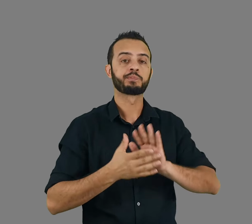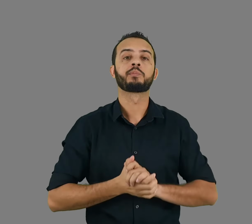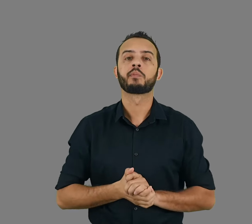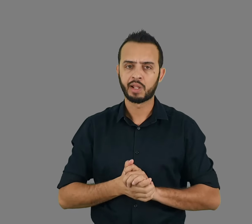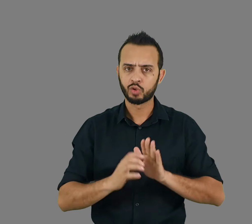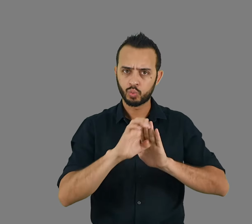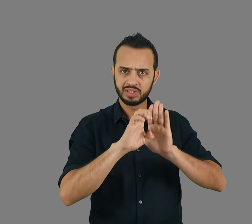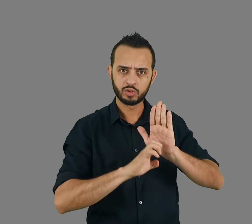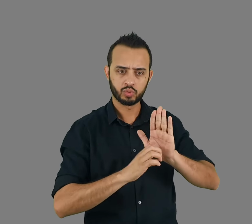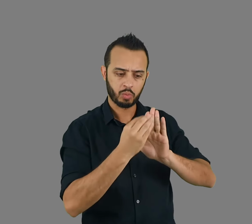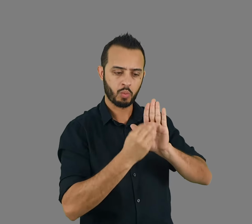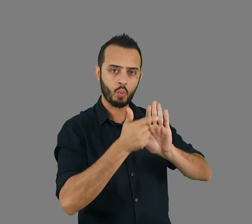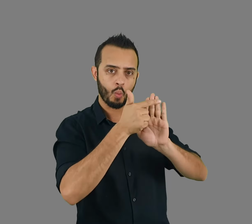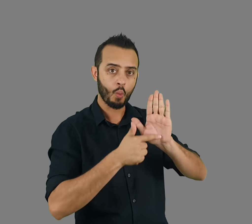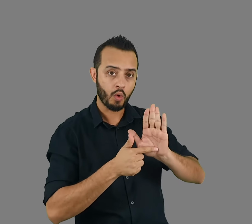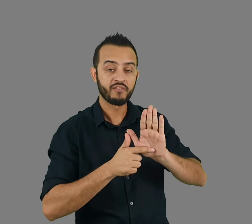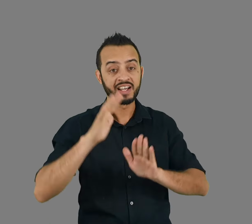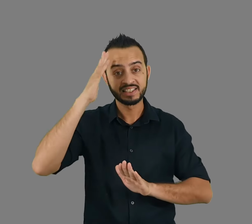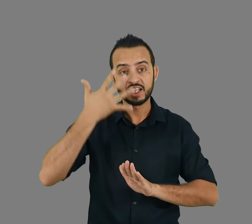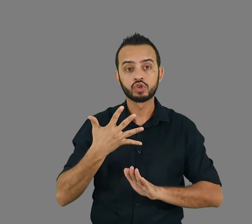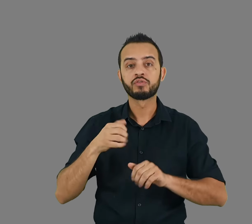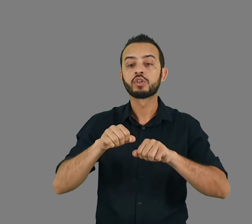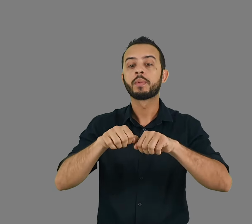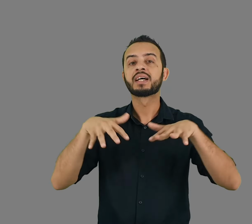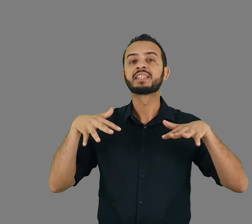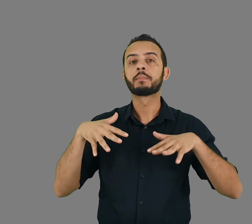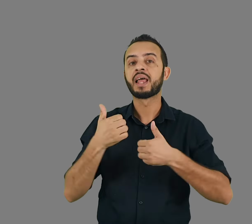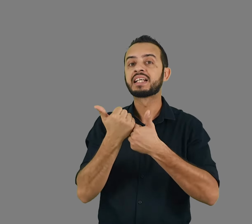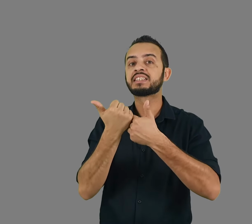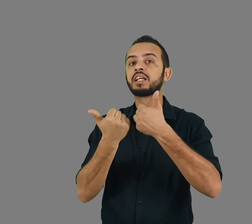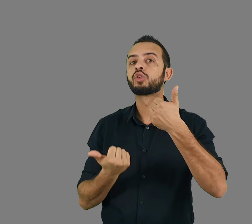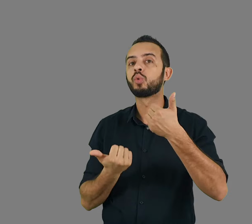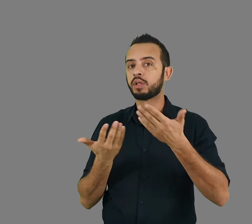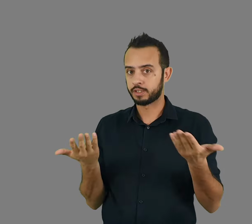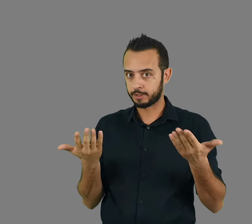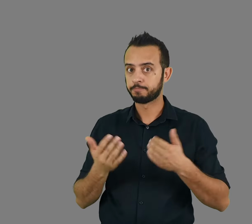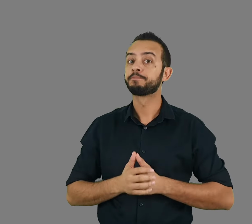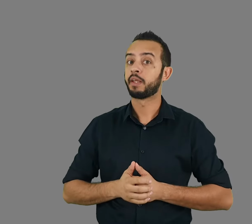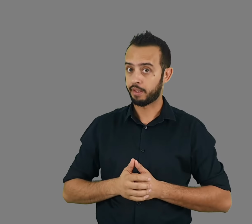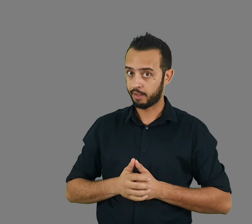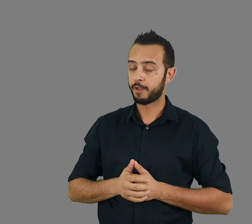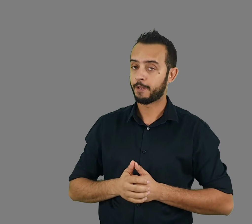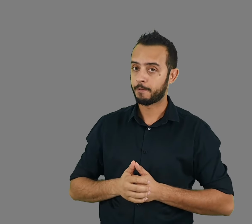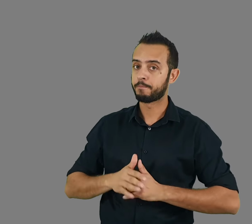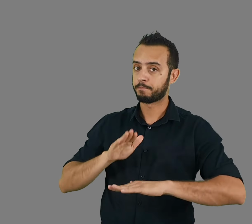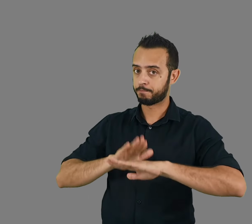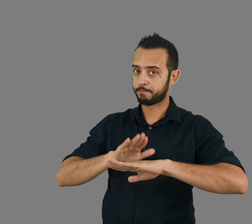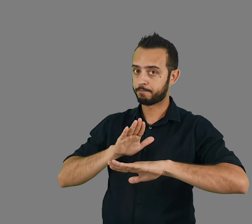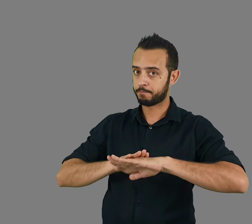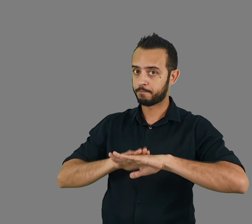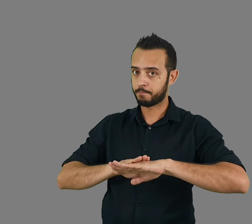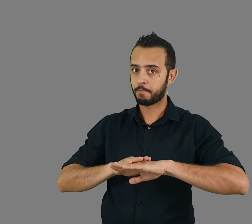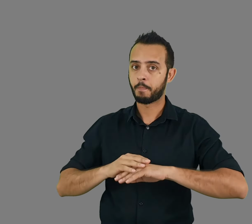Estatuto serão resolvidos pela diretoria executiva, ad referendo da Assembleia Geral.